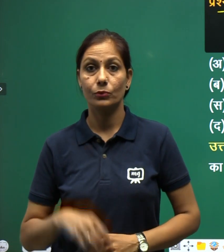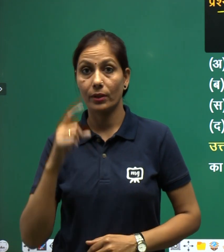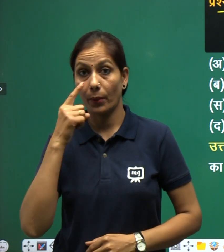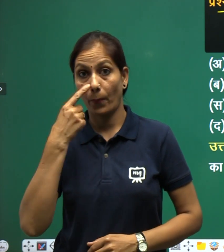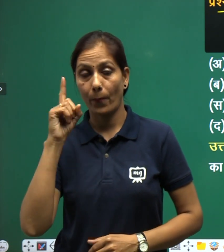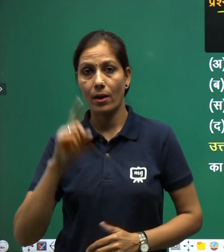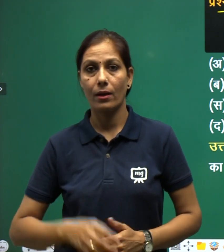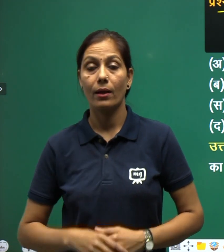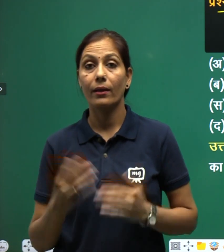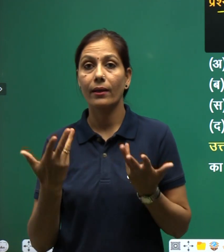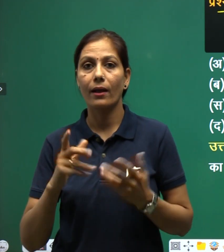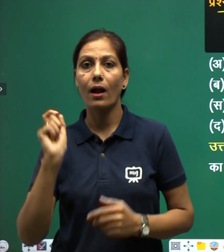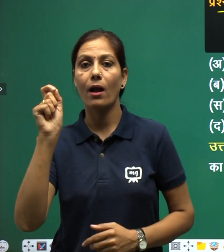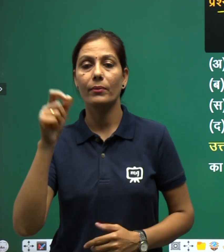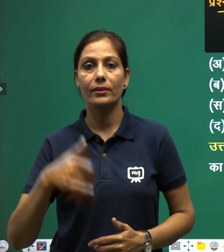क्या काम करती थी?